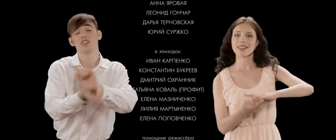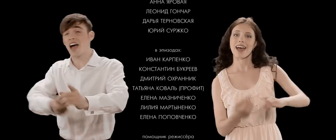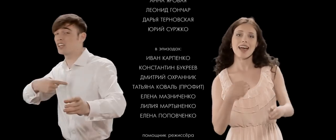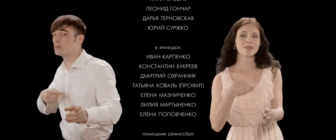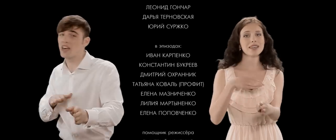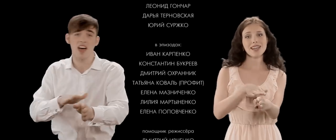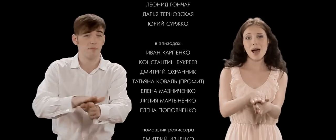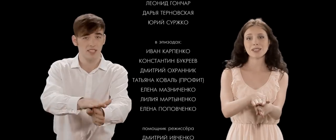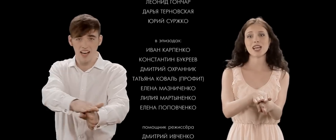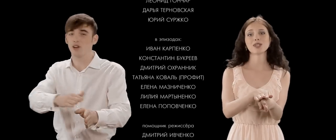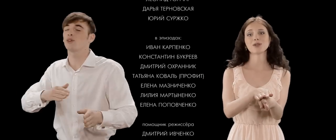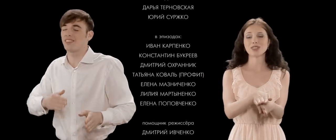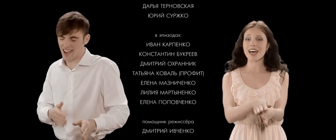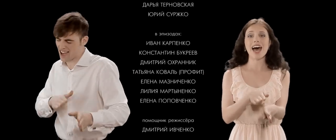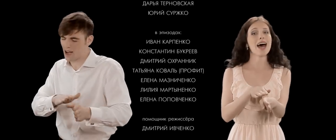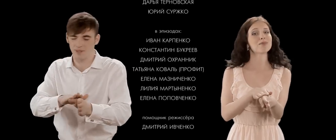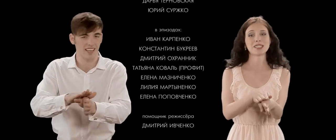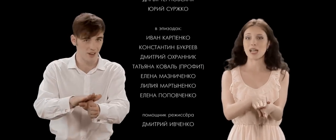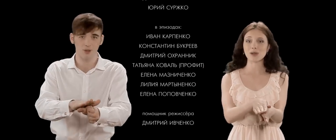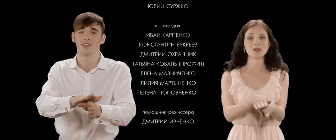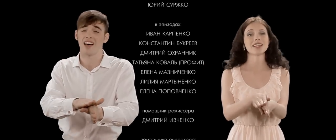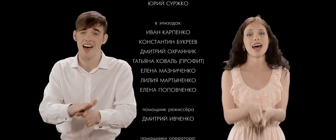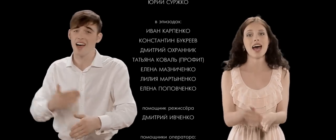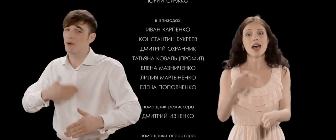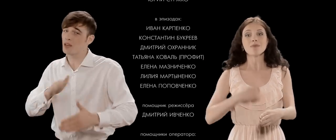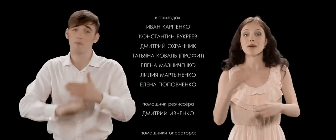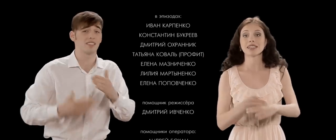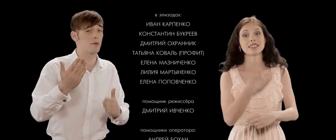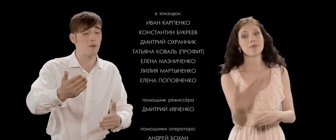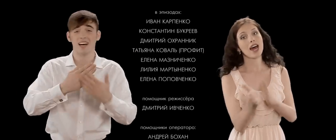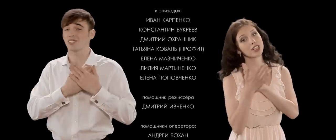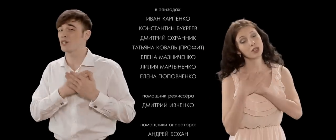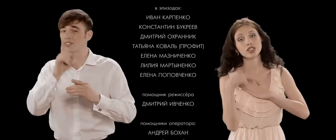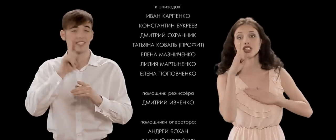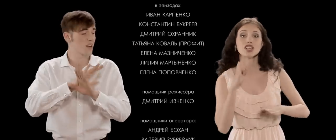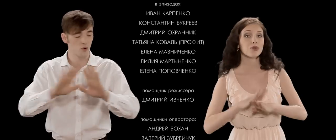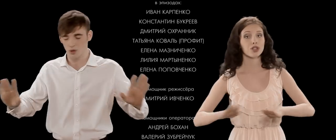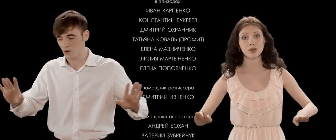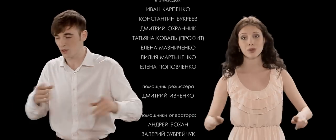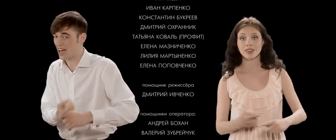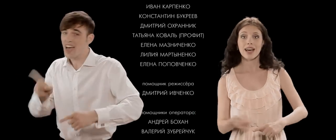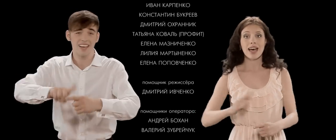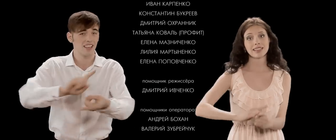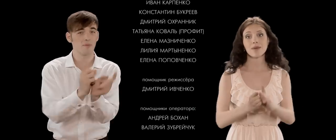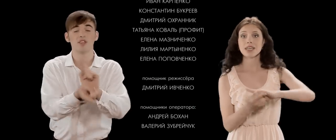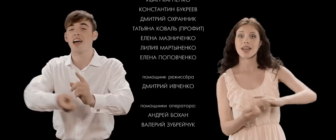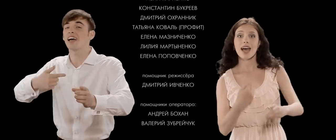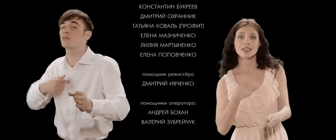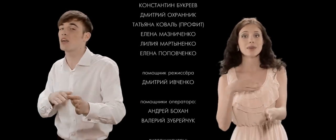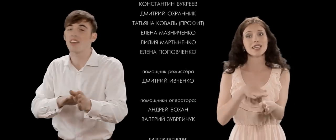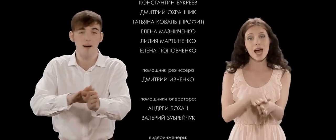Это меняет меня абсолютно, абсолютно. Мне без тебя солнце не уютно.